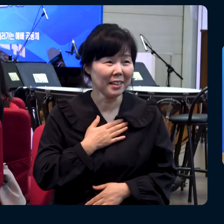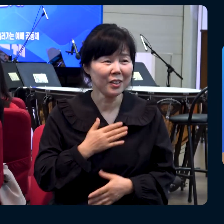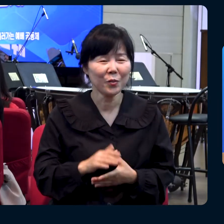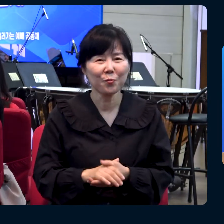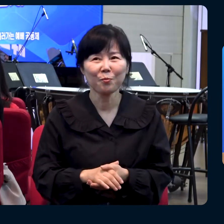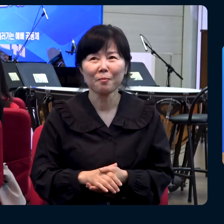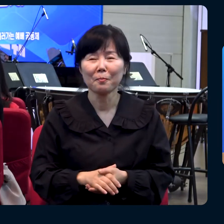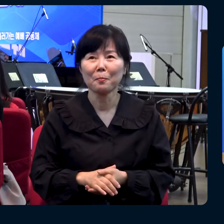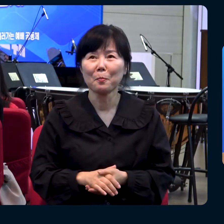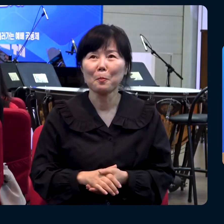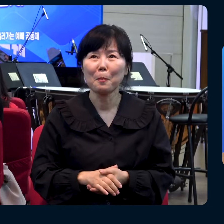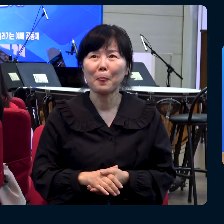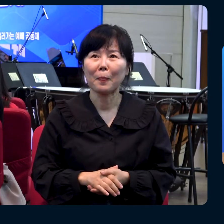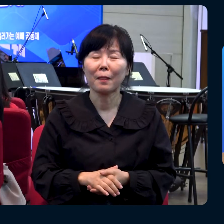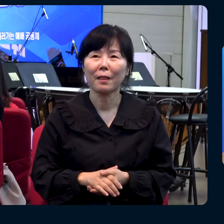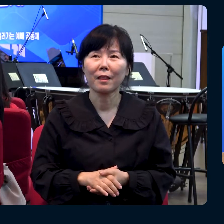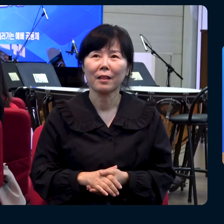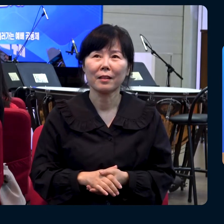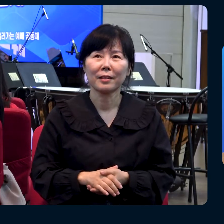여기 와 있어야죠.